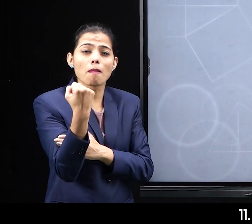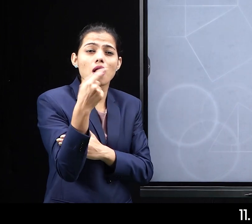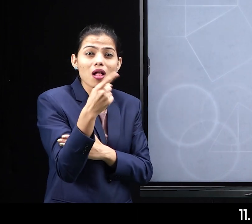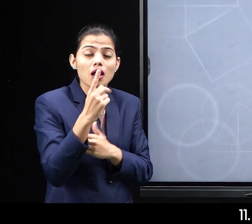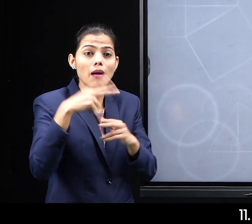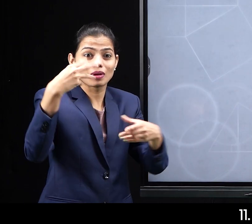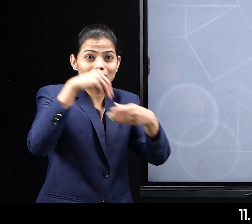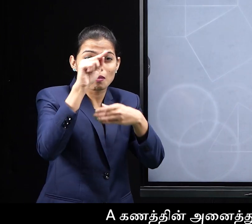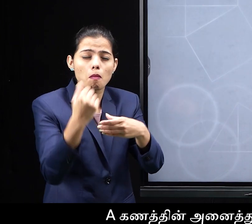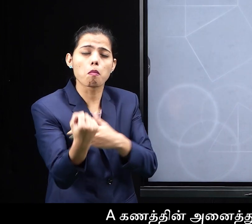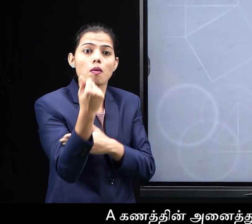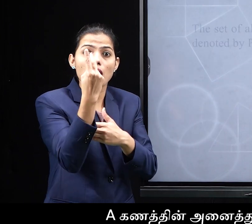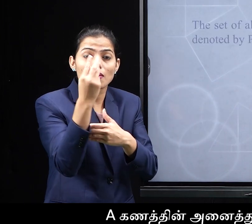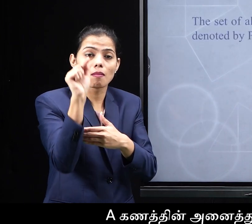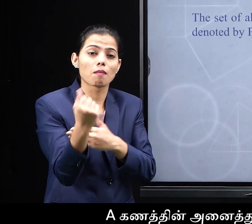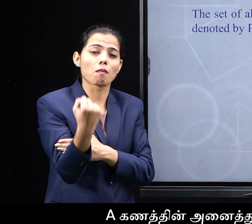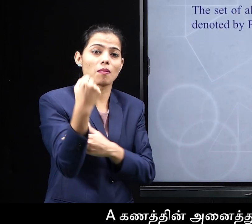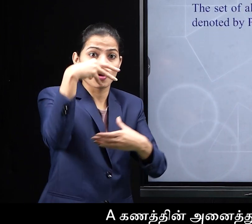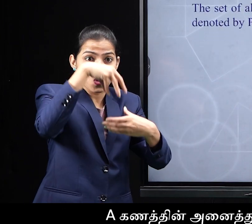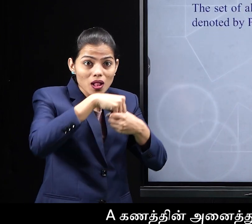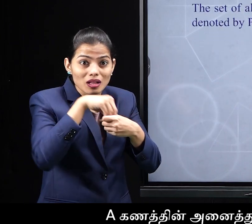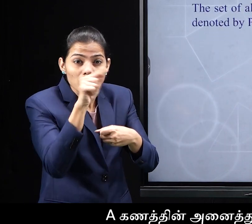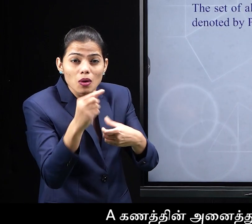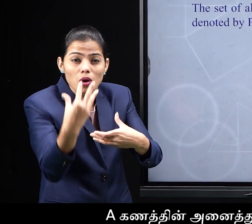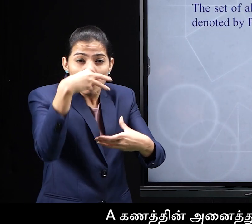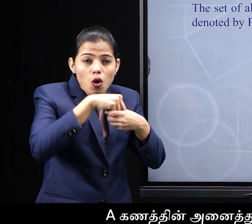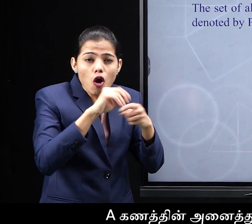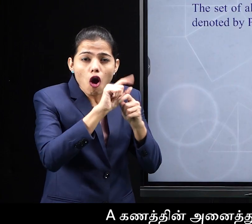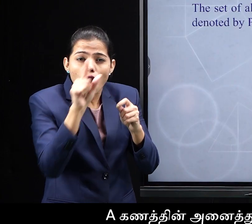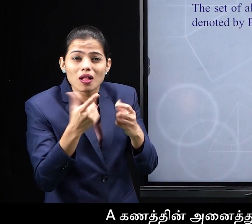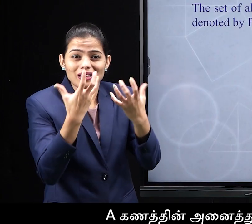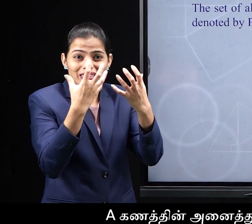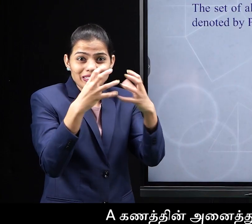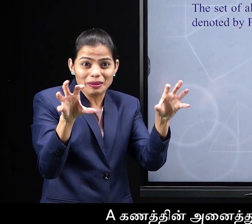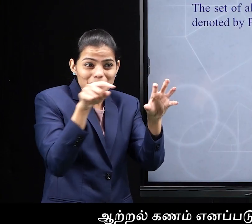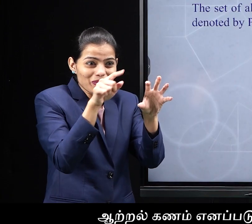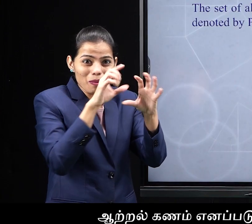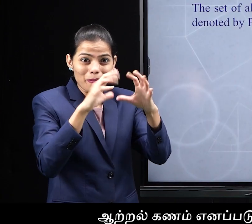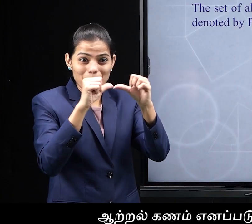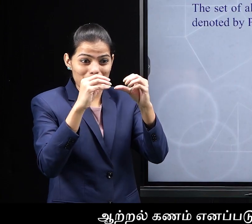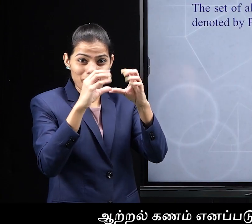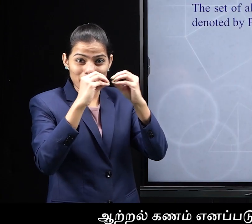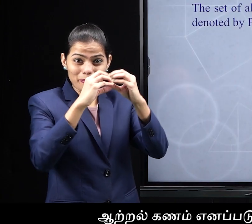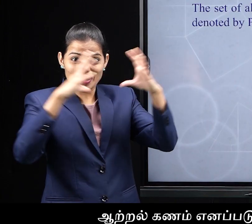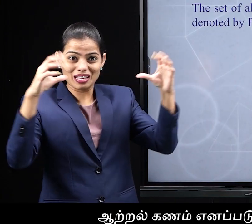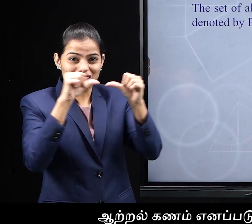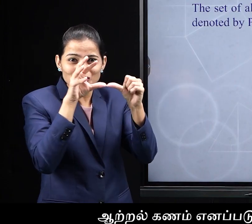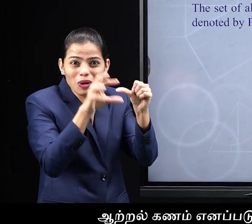அடுக்கு கணம். ஏ கணத்தின் அனைத்து துணைக்குழுக்கள் கணம் ஏ இன் ஆற்றல் கணம் எனப்படும். இது பி